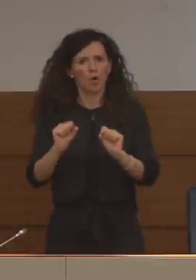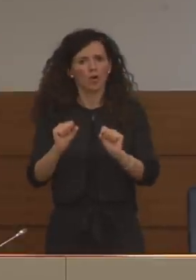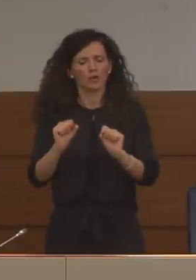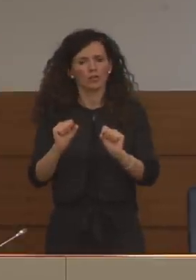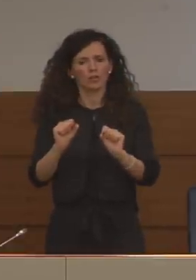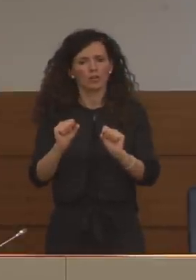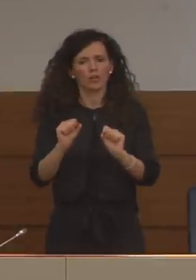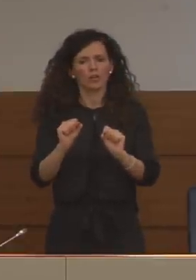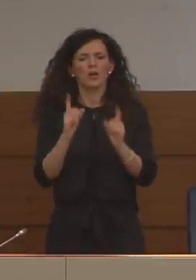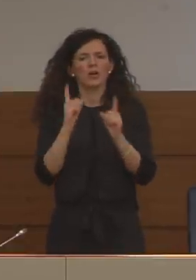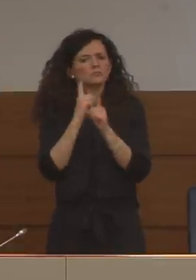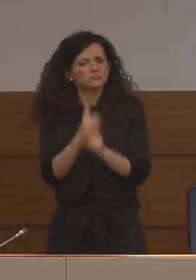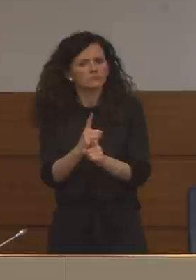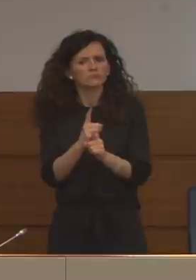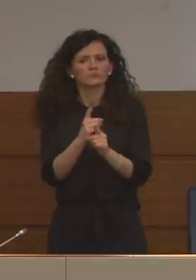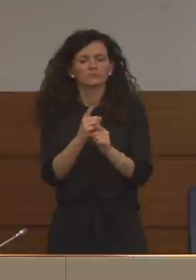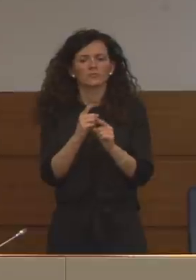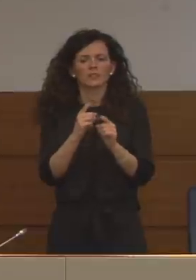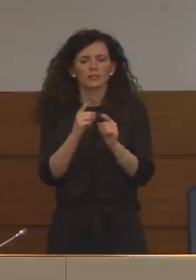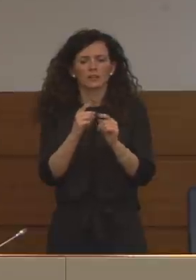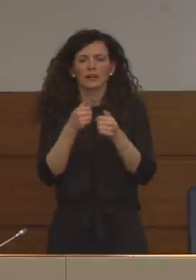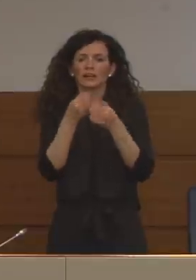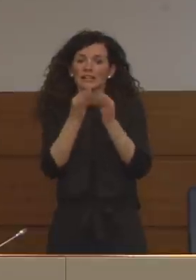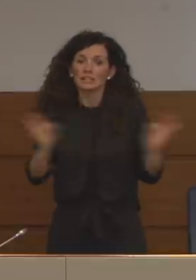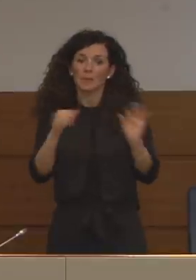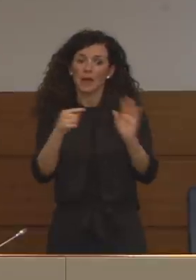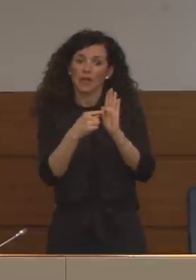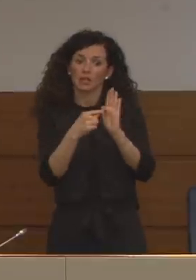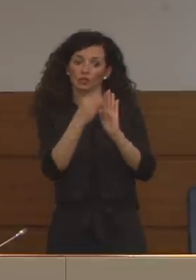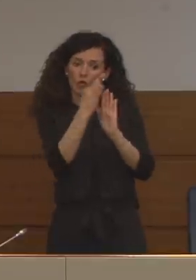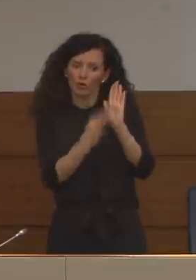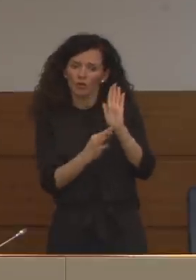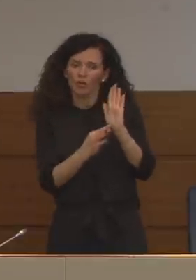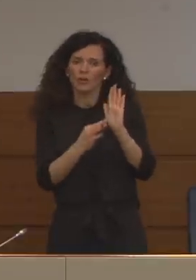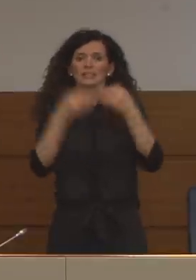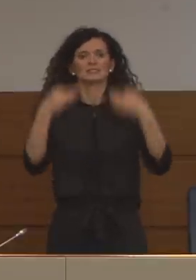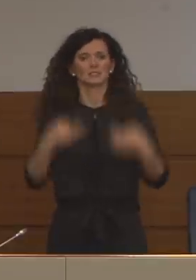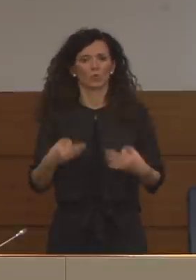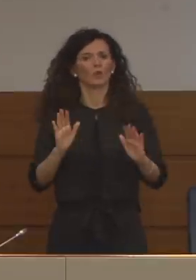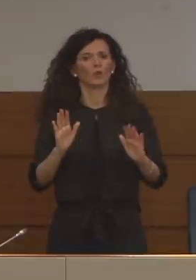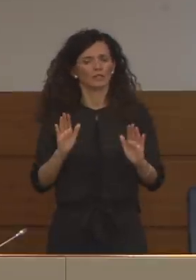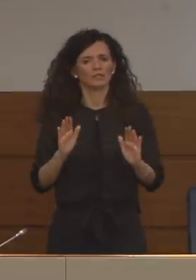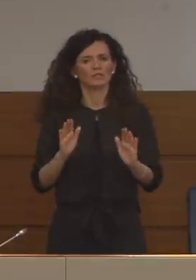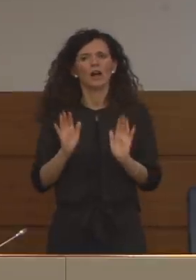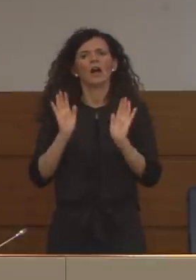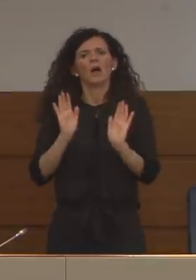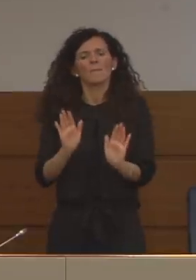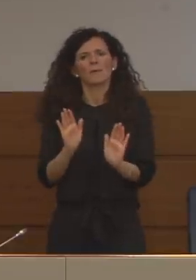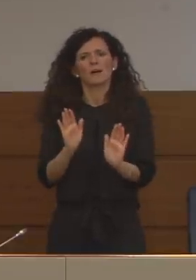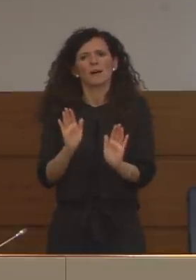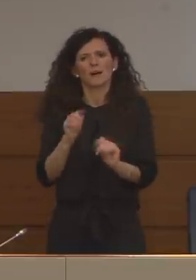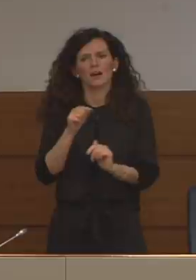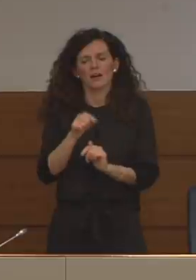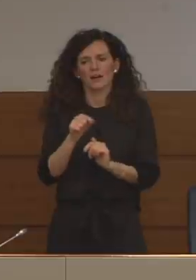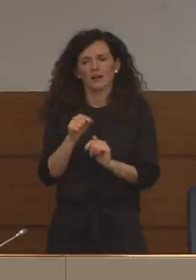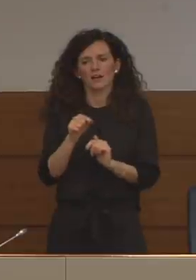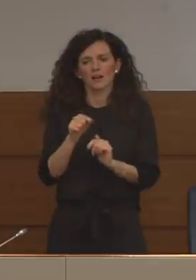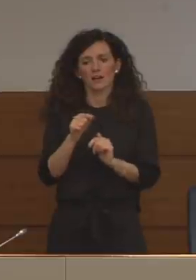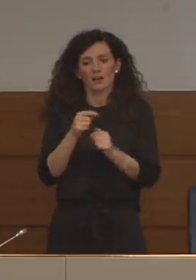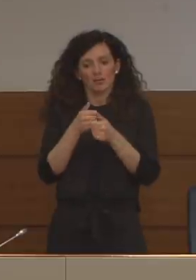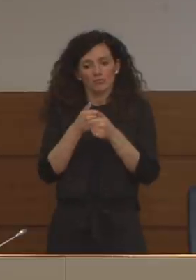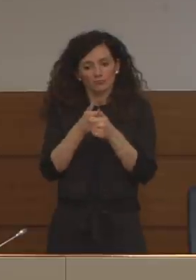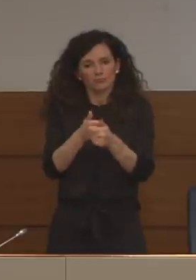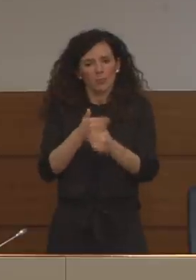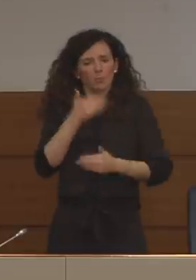sono comunque adeguati ai livelli di sicurezza ma che non debbano poi rispettare quelle